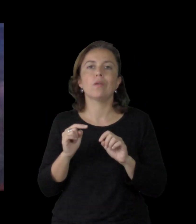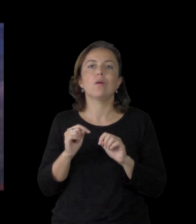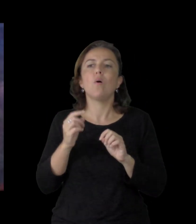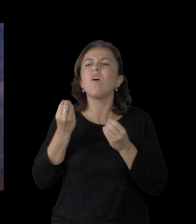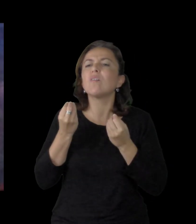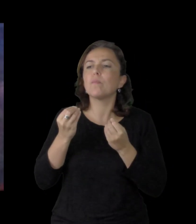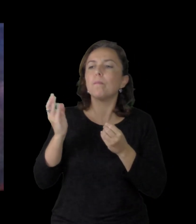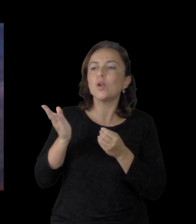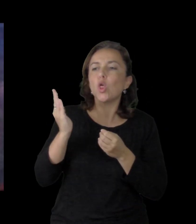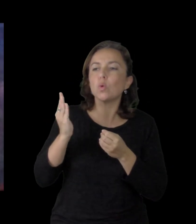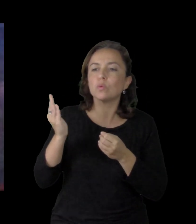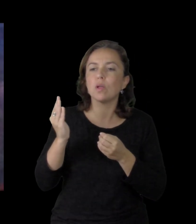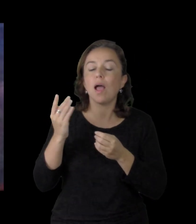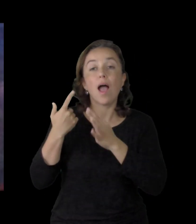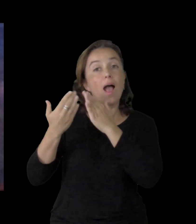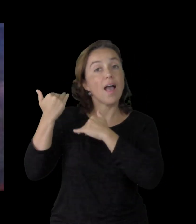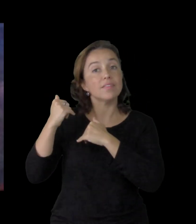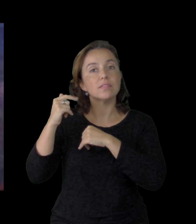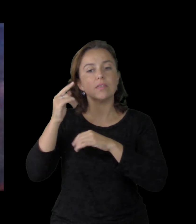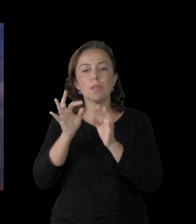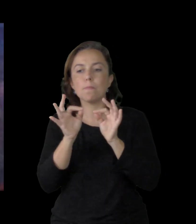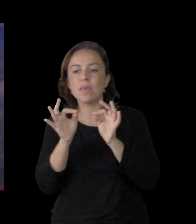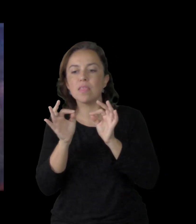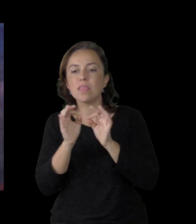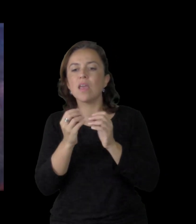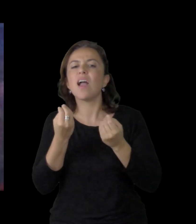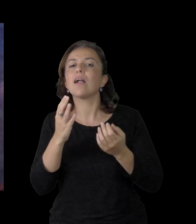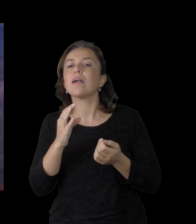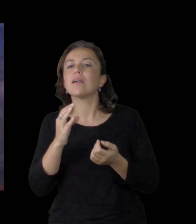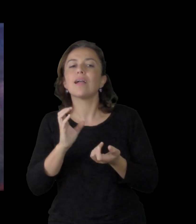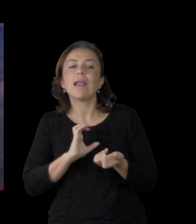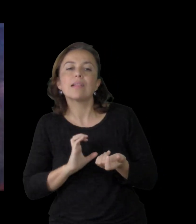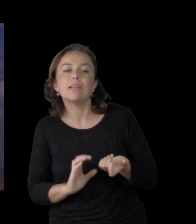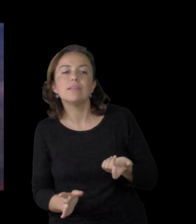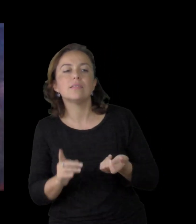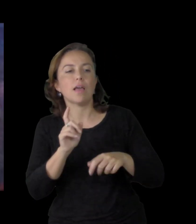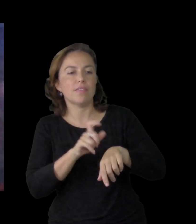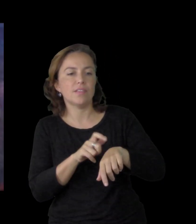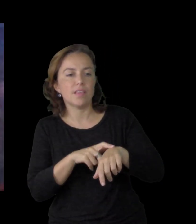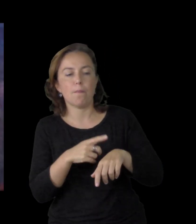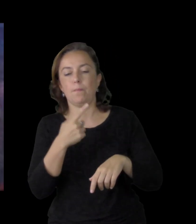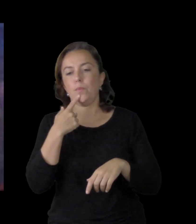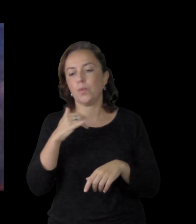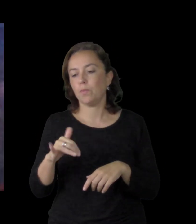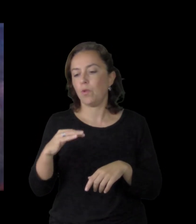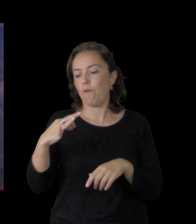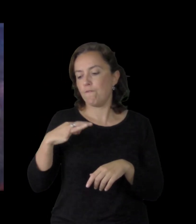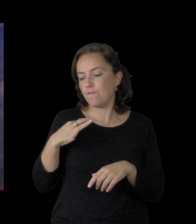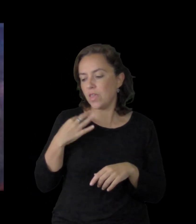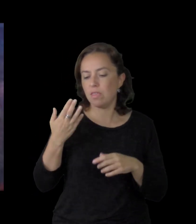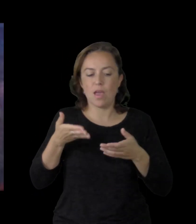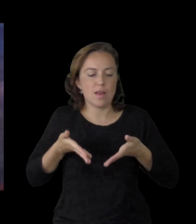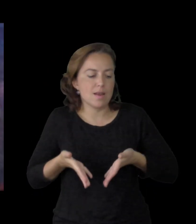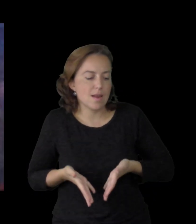productividad, sino por lo cualitativo, donde la vida, el nacimiento,